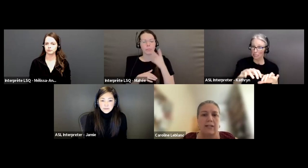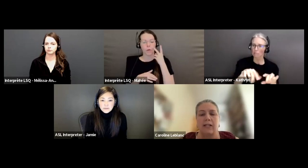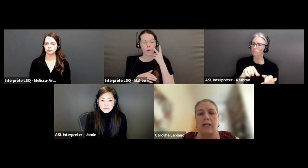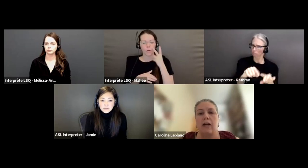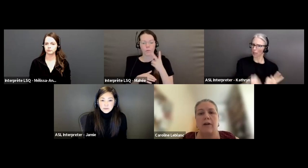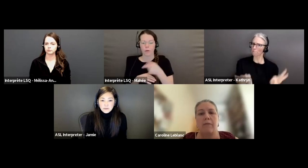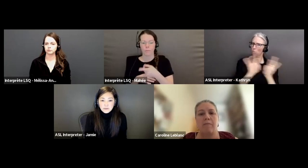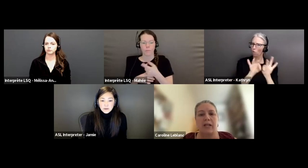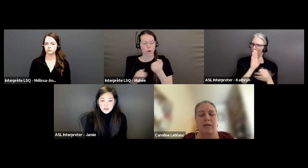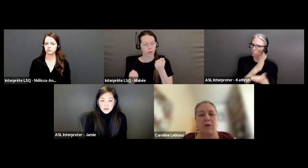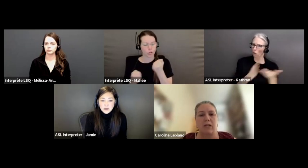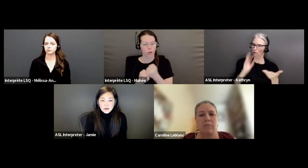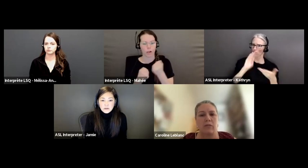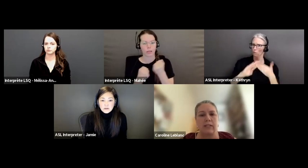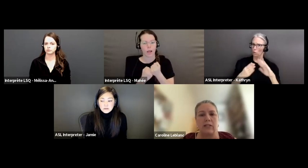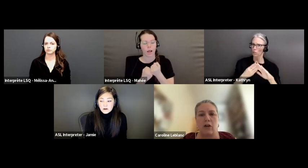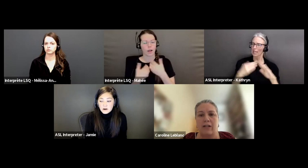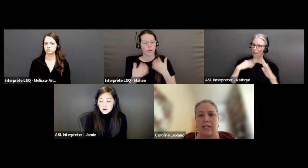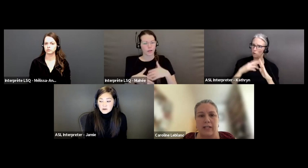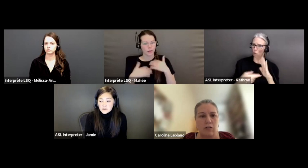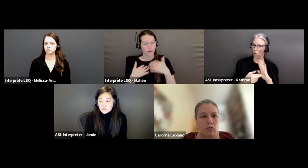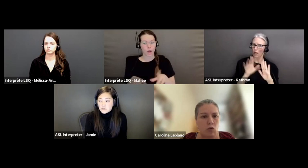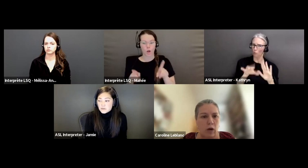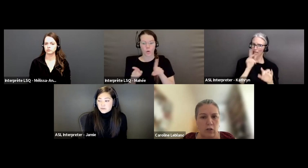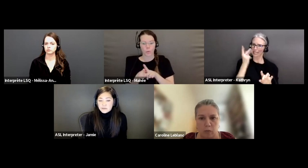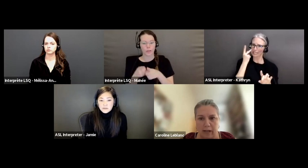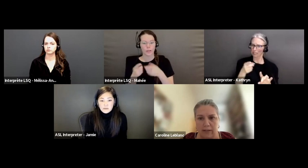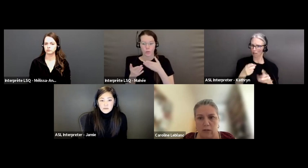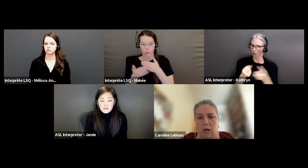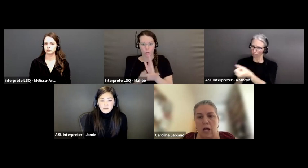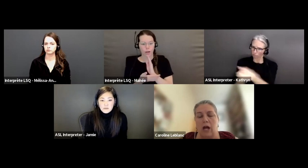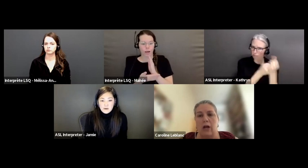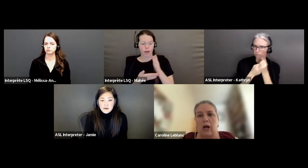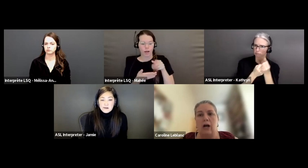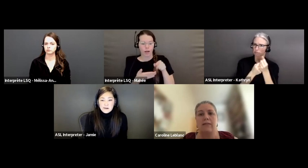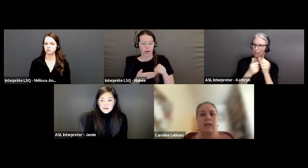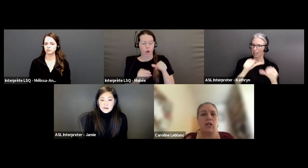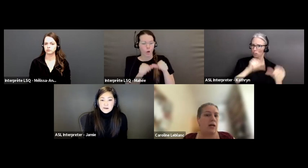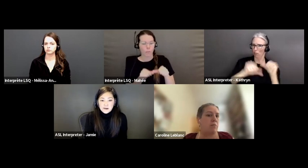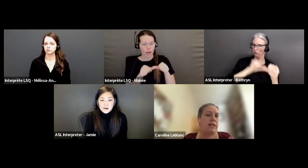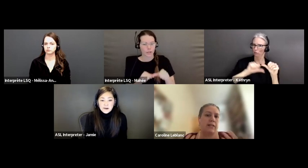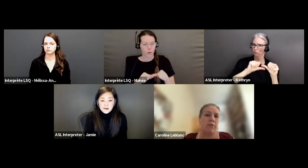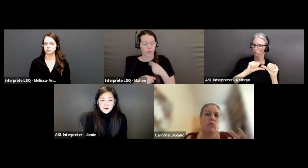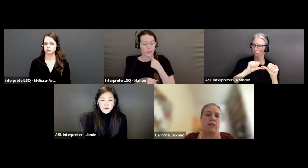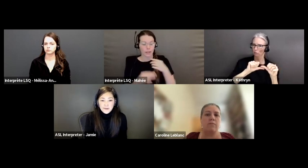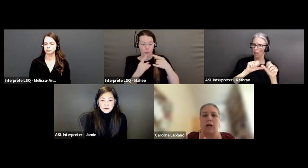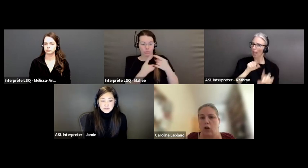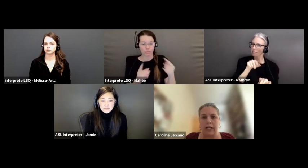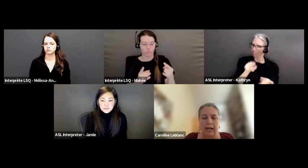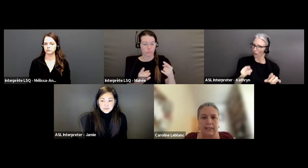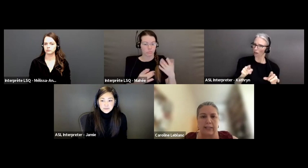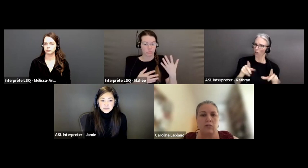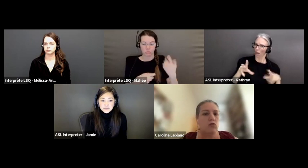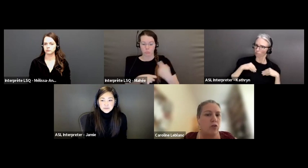solidarité très importante, mais aussi une revendication du droit d'occupation. en disant que les campements n'étaient pas nuisibles dans